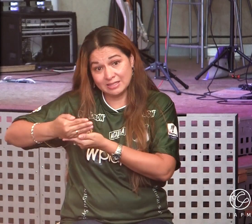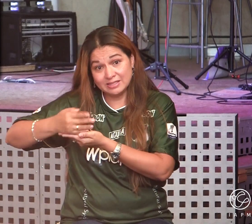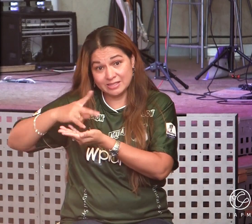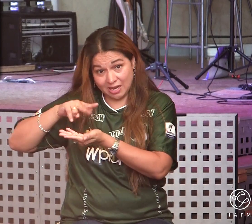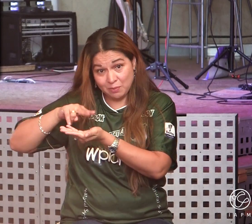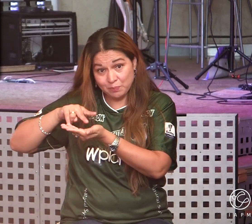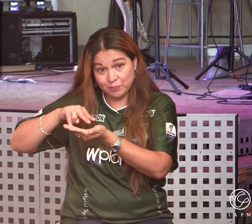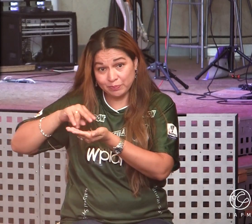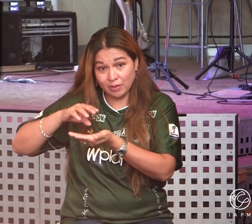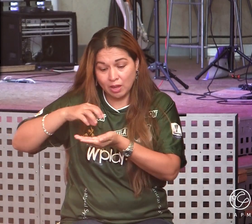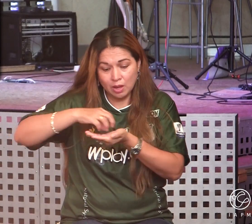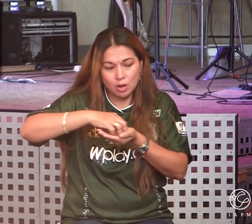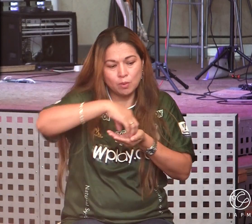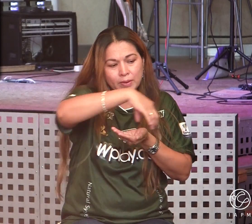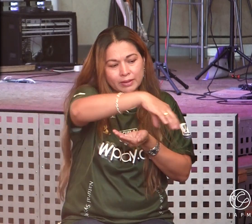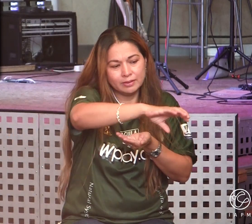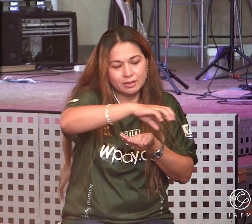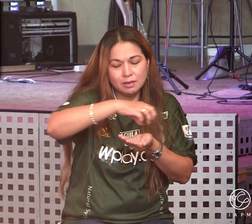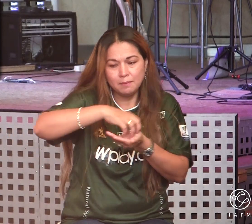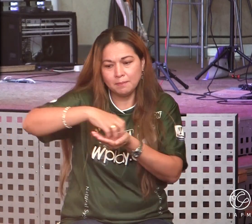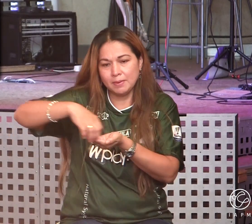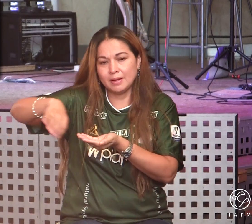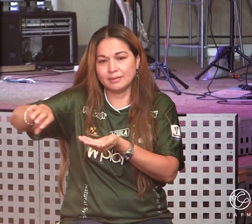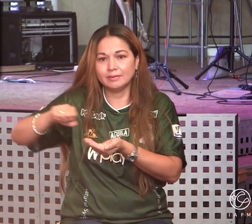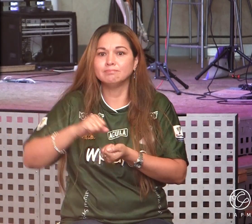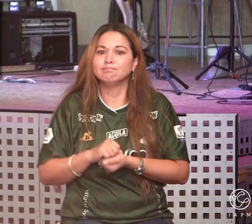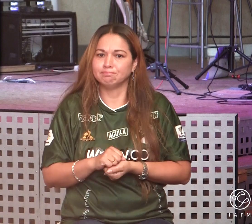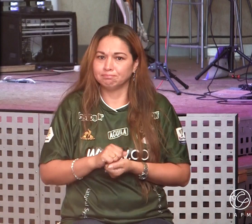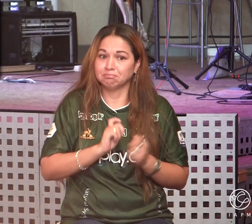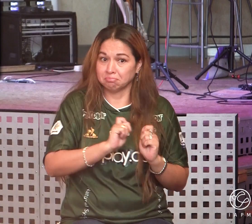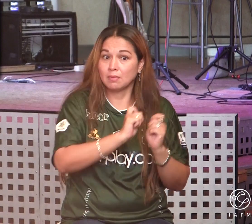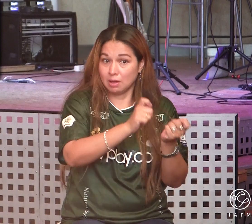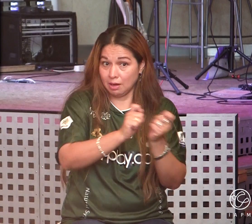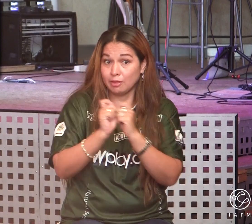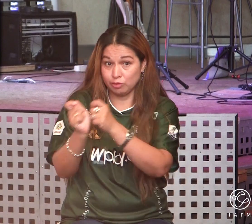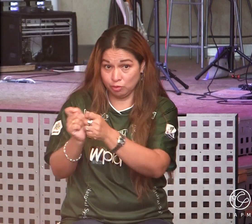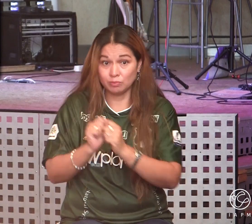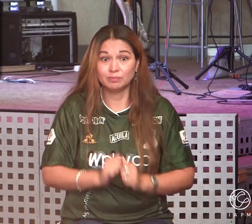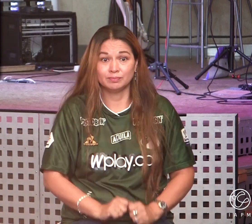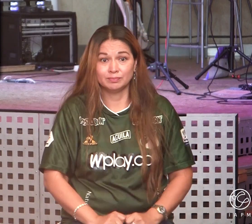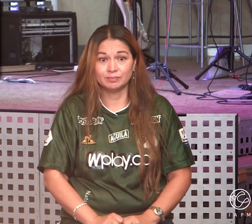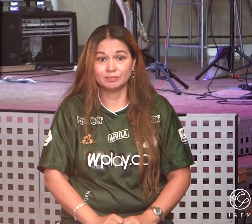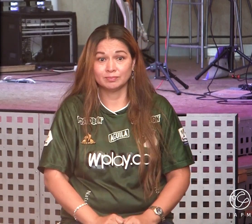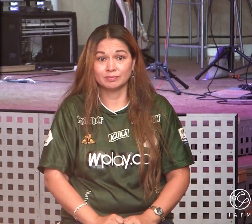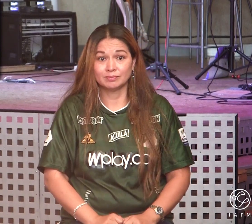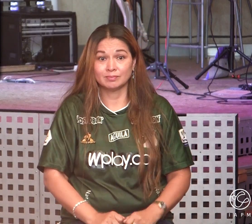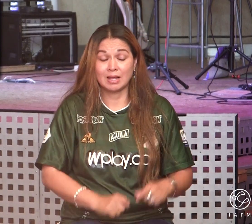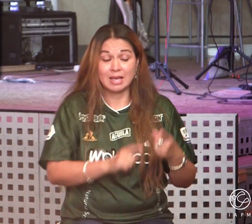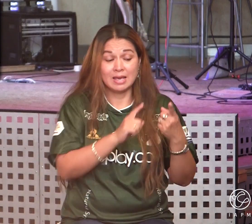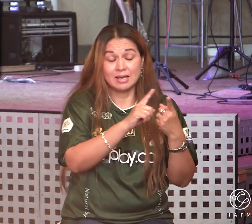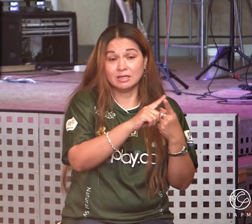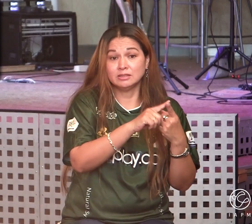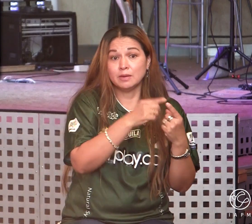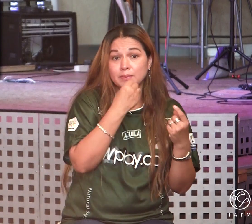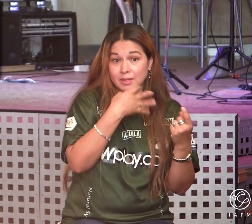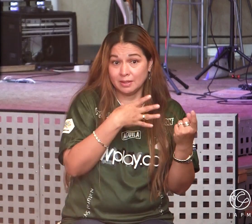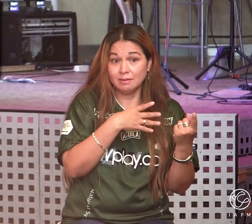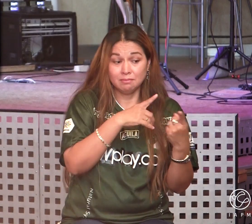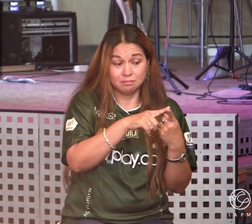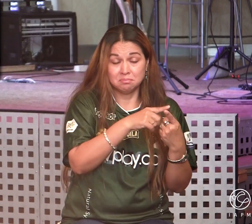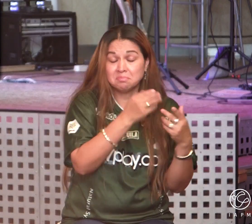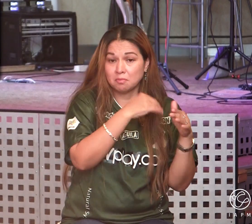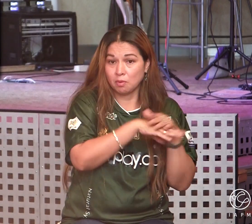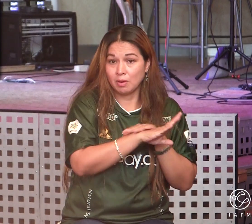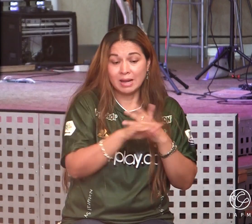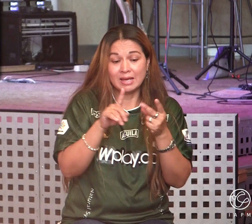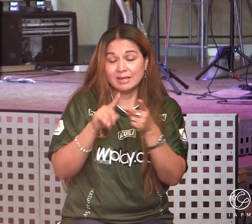Les, entonces empecé a pensar, un momento. El hijo menor pide la herencia, pero el mayor se beneficia del asunto. Y comencé a investigar